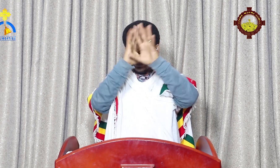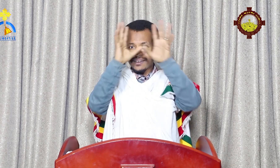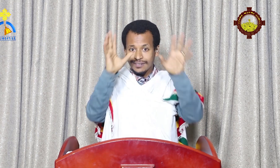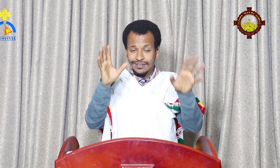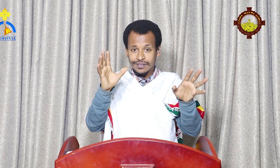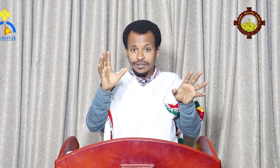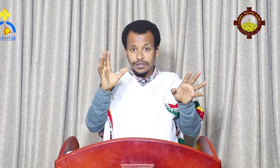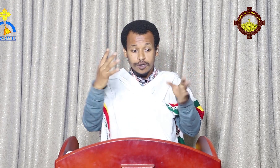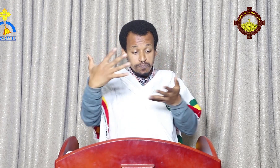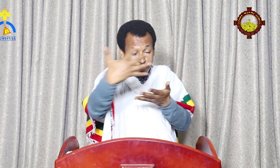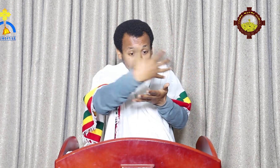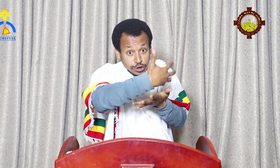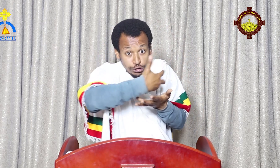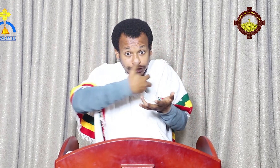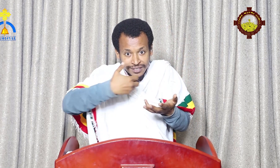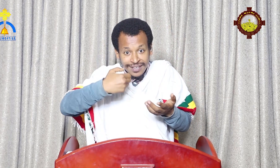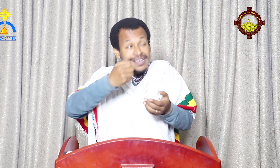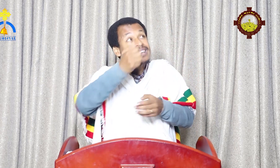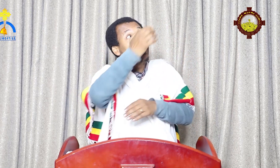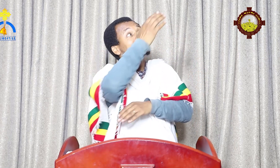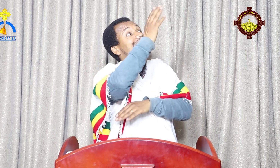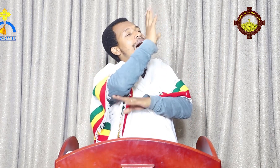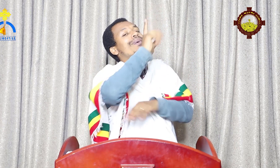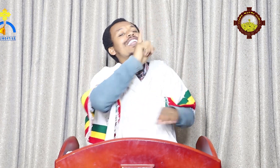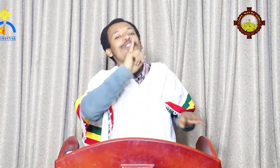ብርሃን የሚወዱት ከእግዚአብሔር ነው።